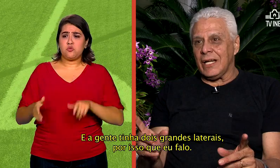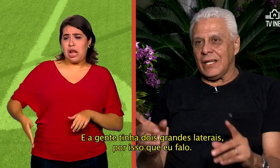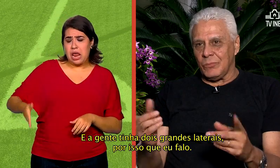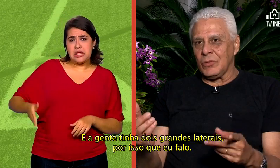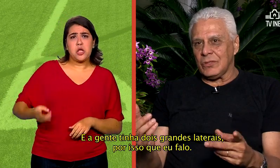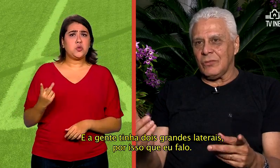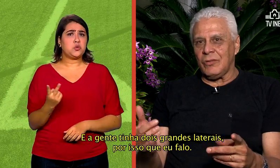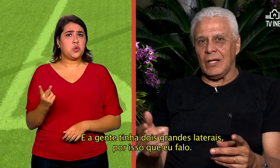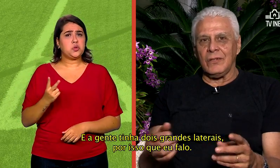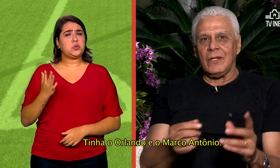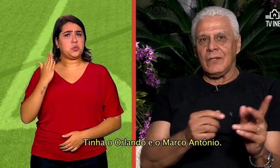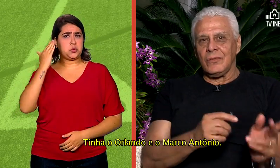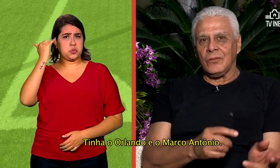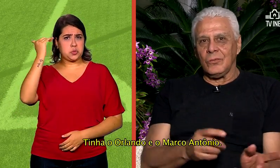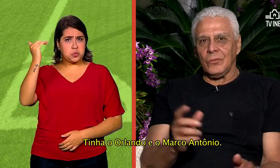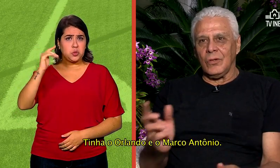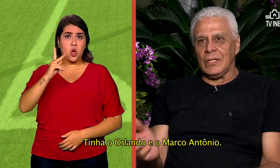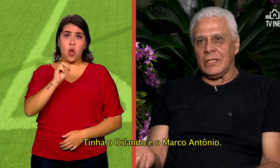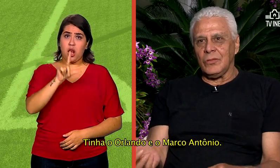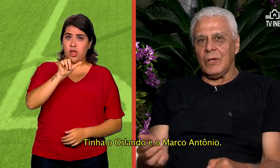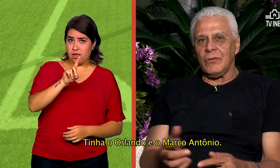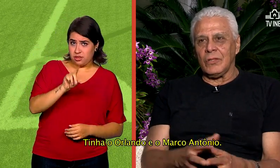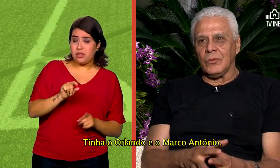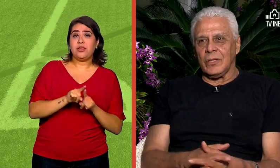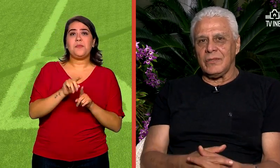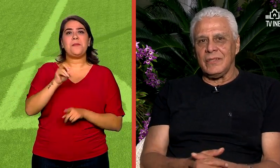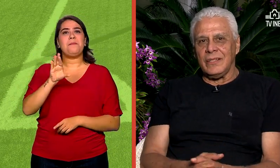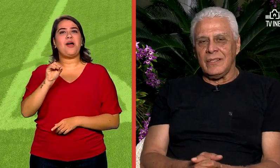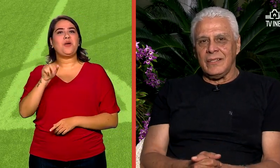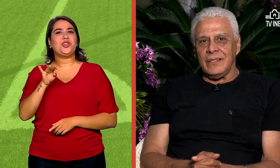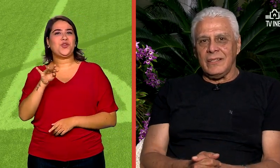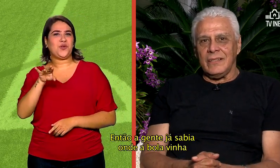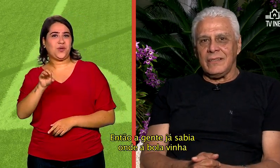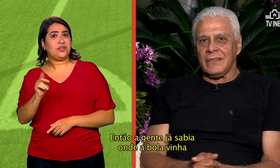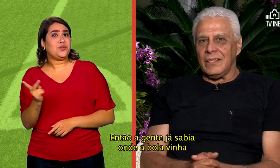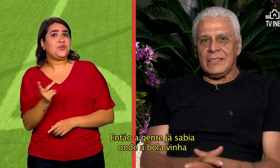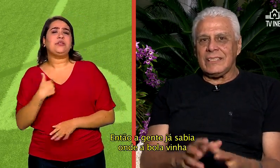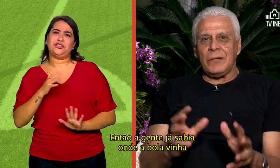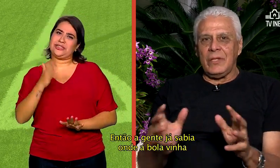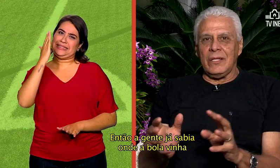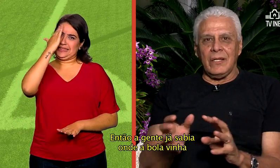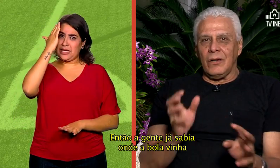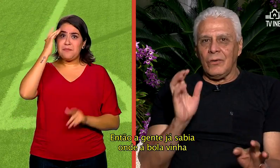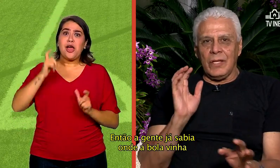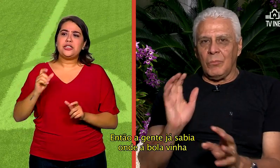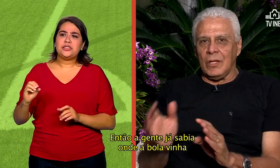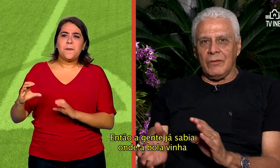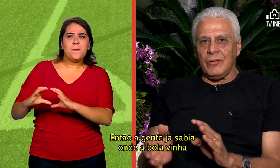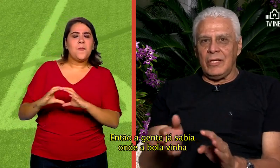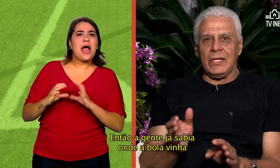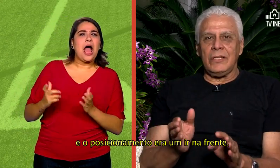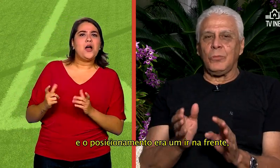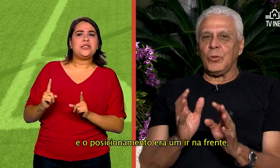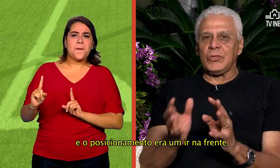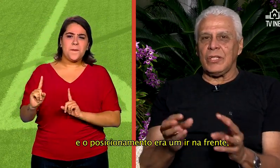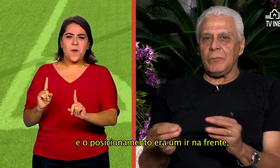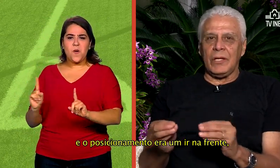laterais. Por isso que eu falo. Tinha o Orlando e o Marco Antônio. Então a gente já sabia onde a bola vinha e o posicionamento